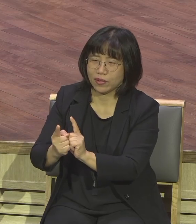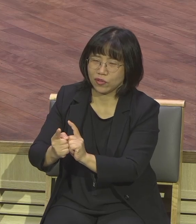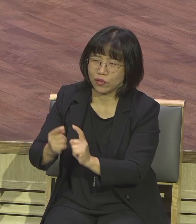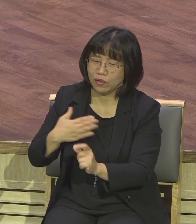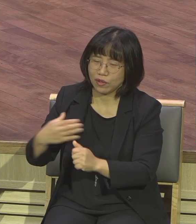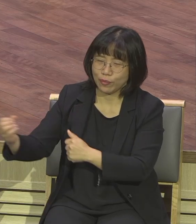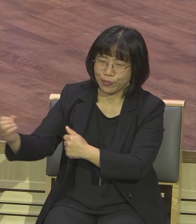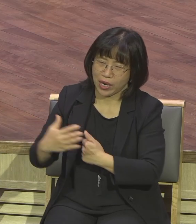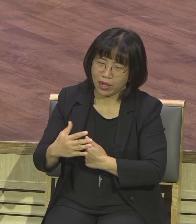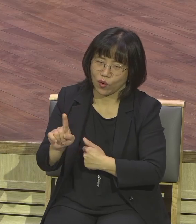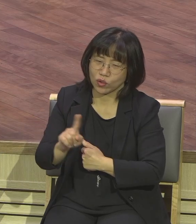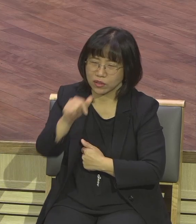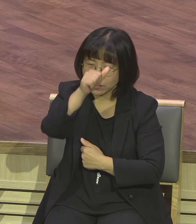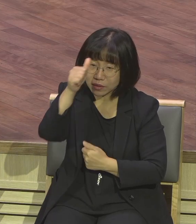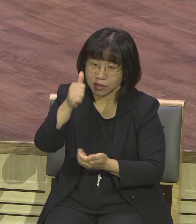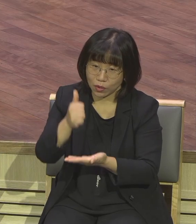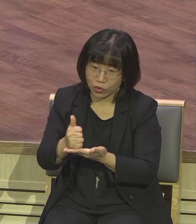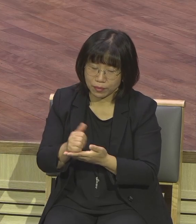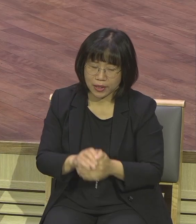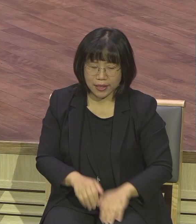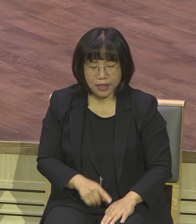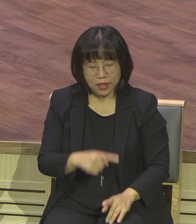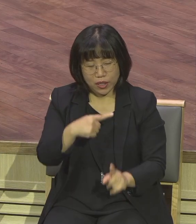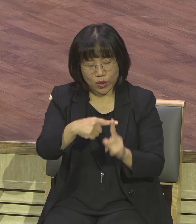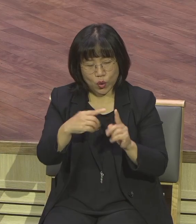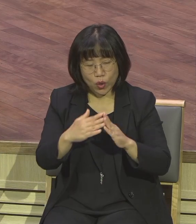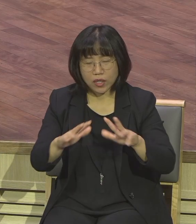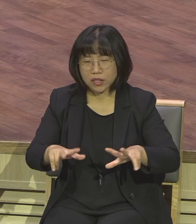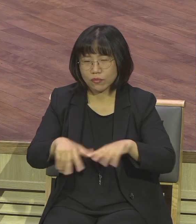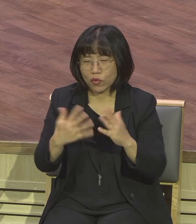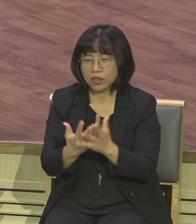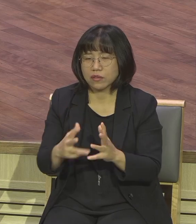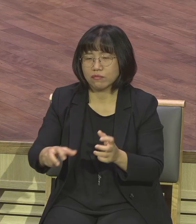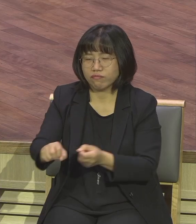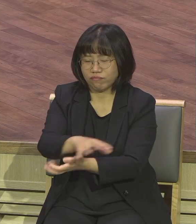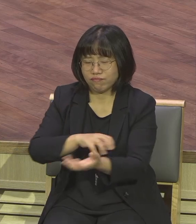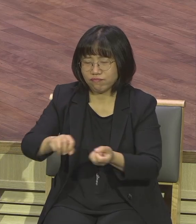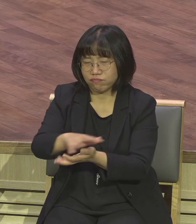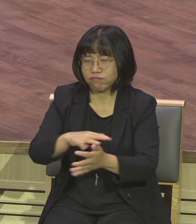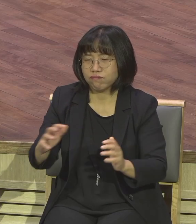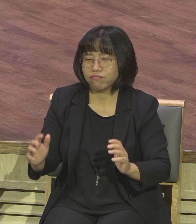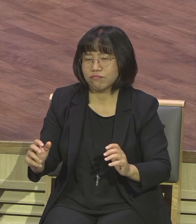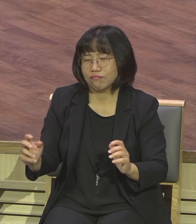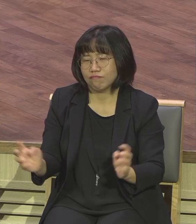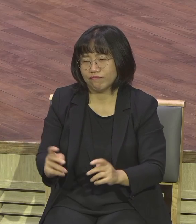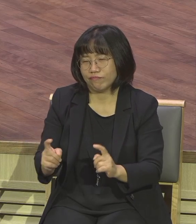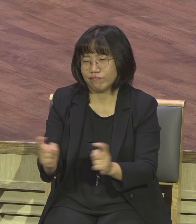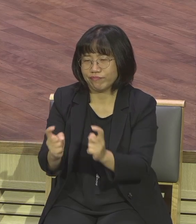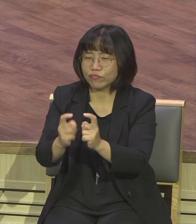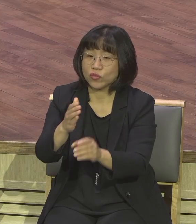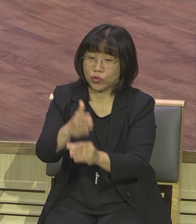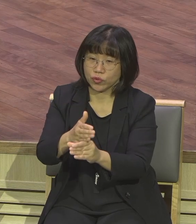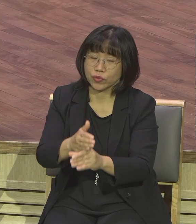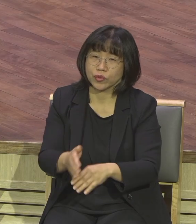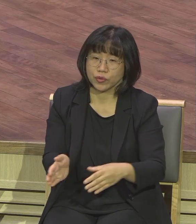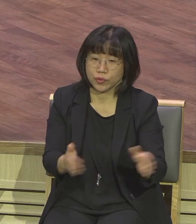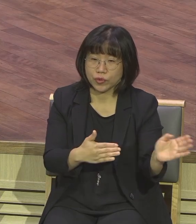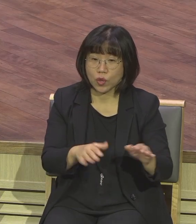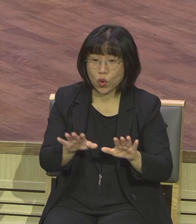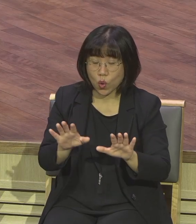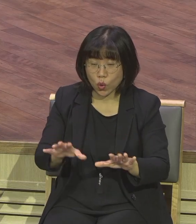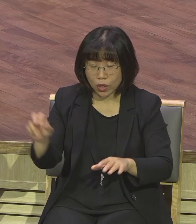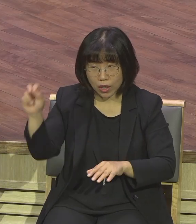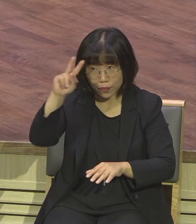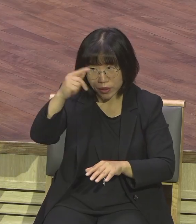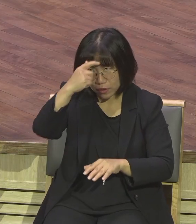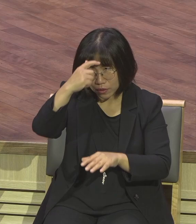지금 교회들이 서로 싸우고 분쟁하고 이러는데 우리는 뭐 이 지금 오늘 갑자기 이제 이번 주에 풀리니까